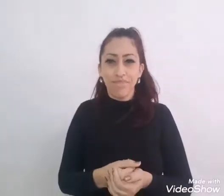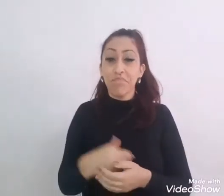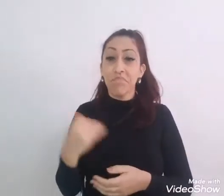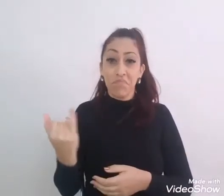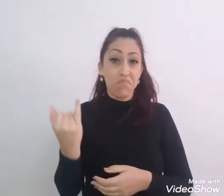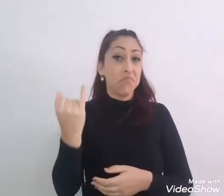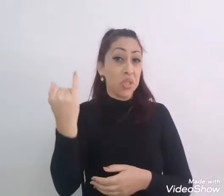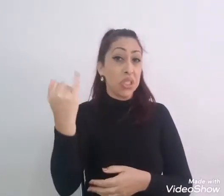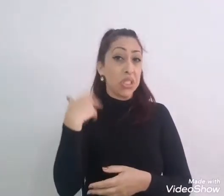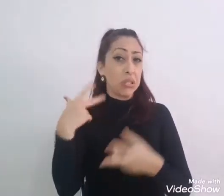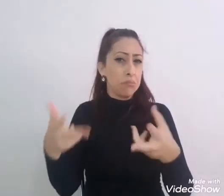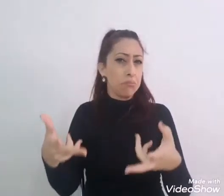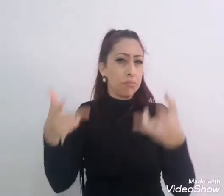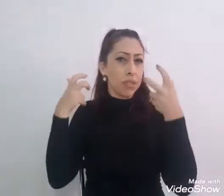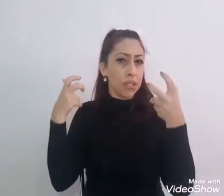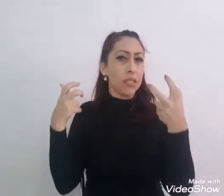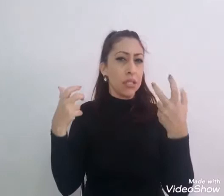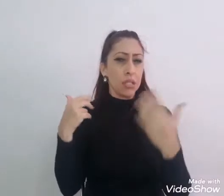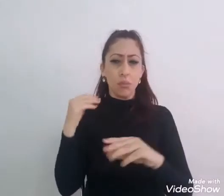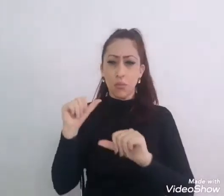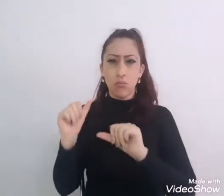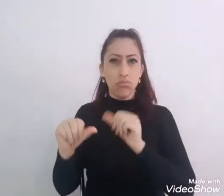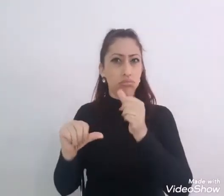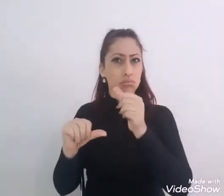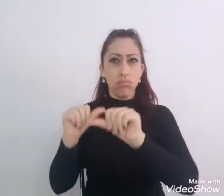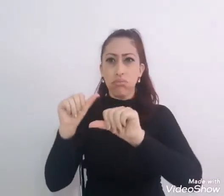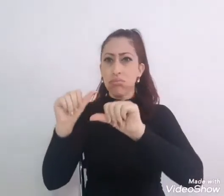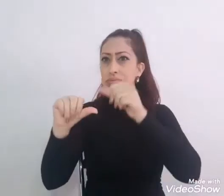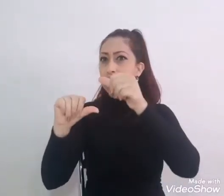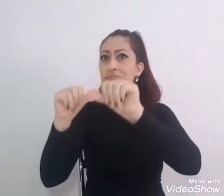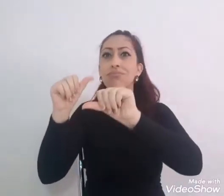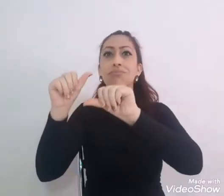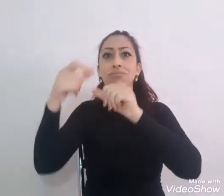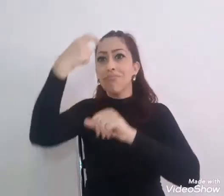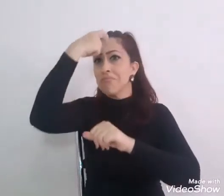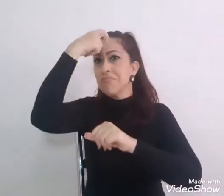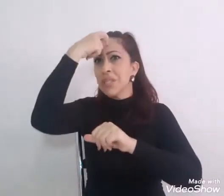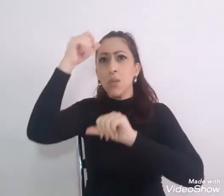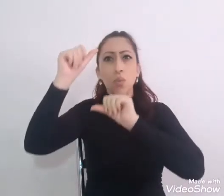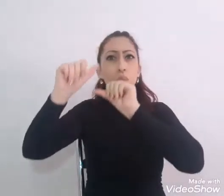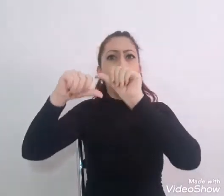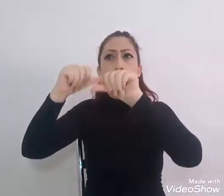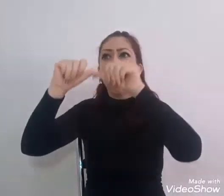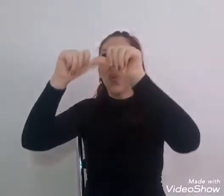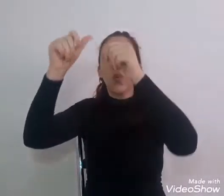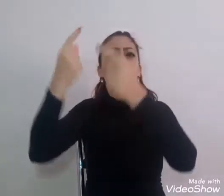que, com o advento com o domínio do trato do metal, os seres humanos passam a fazer